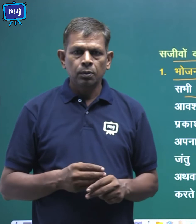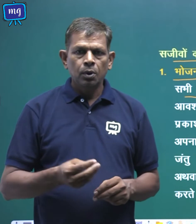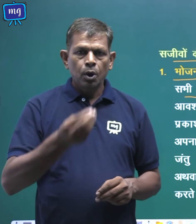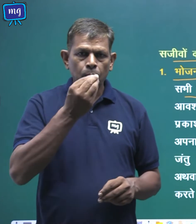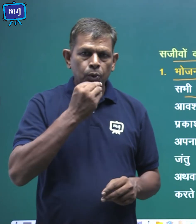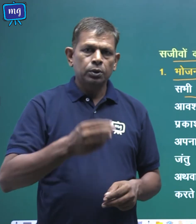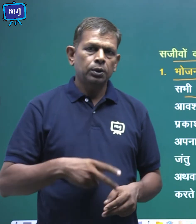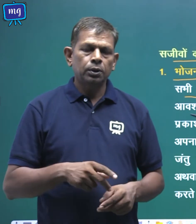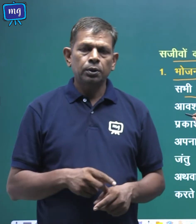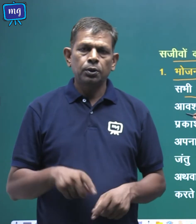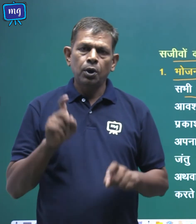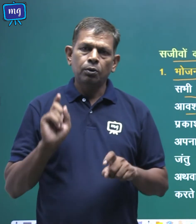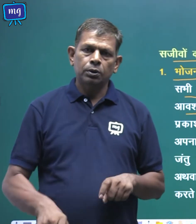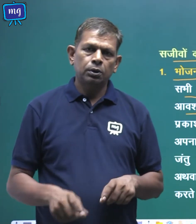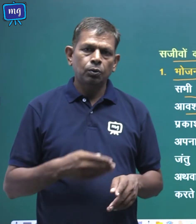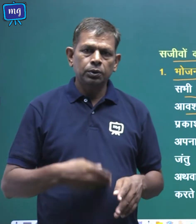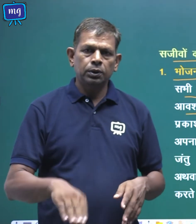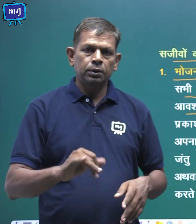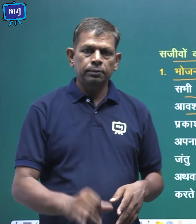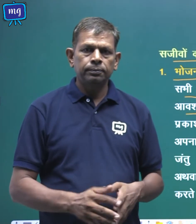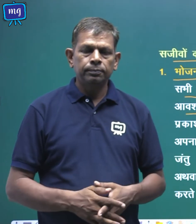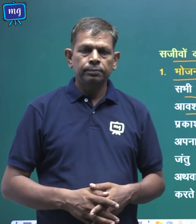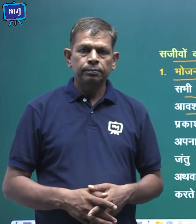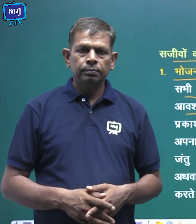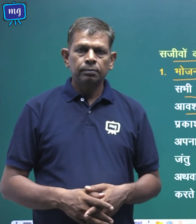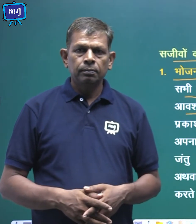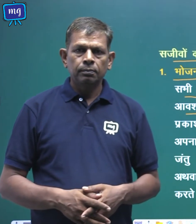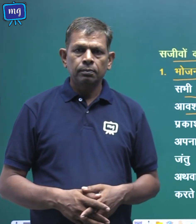भोजन की आवश्यकता होती है।